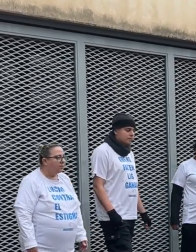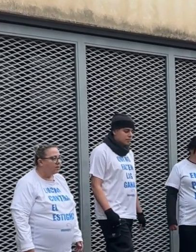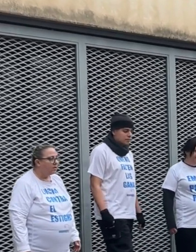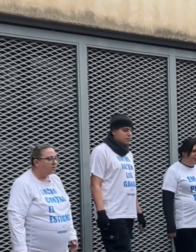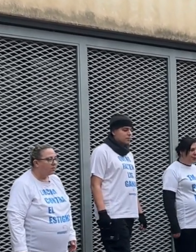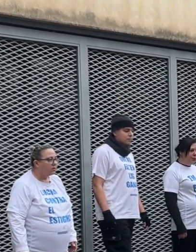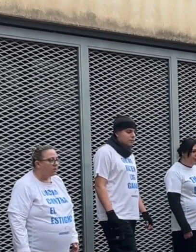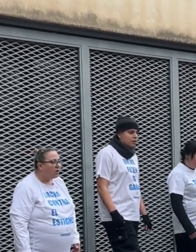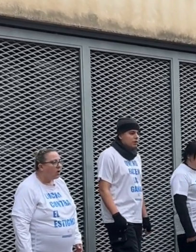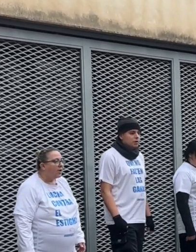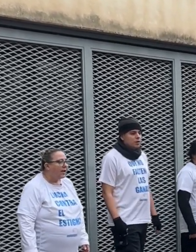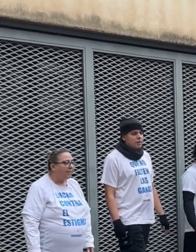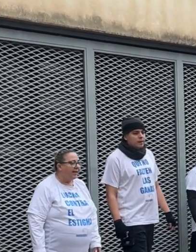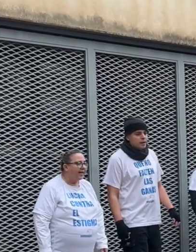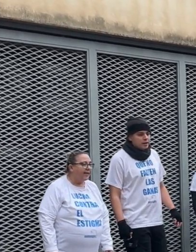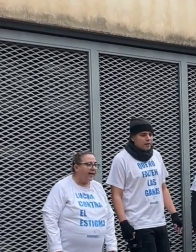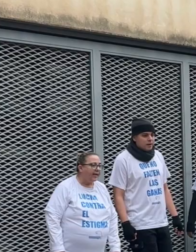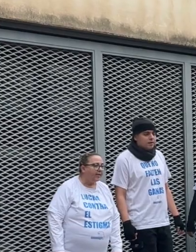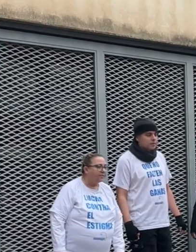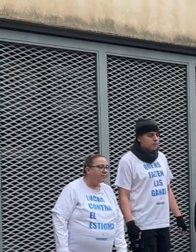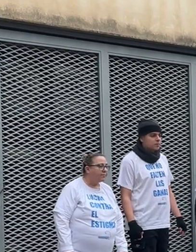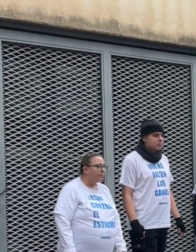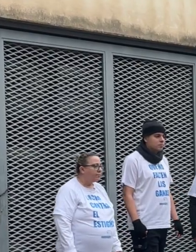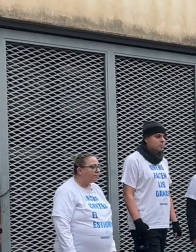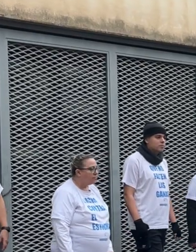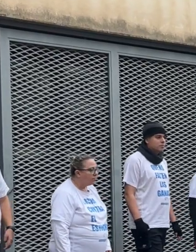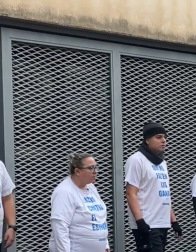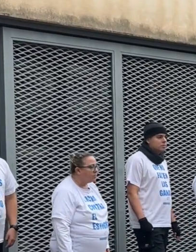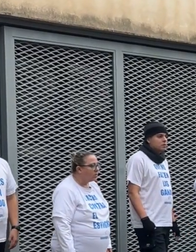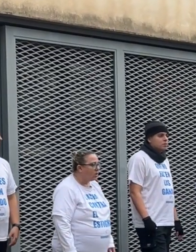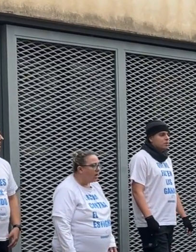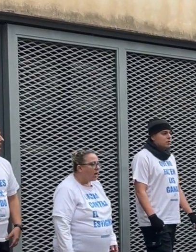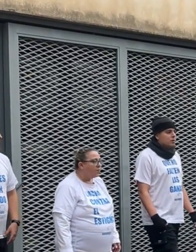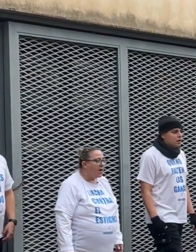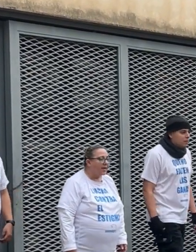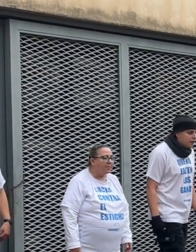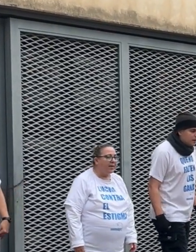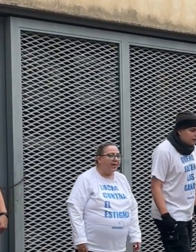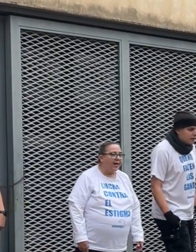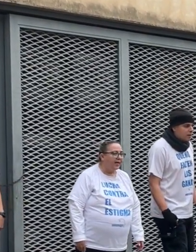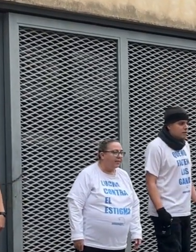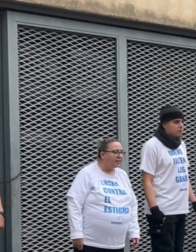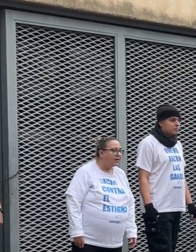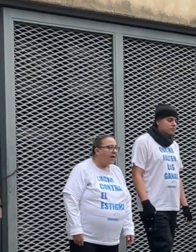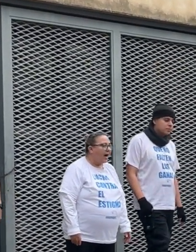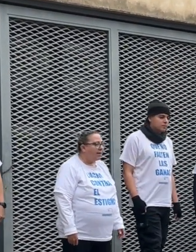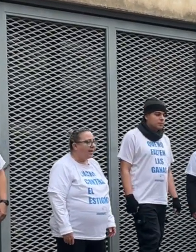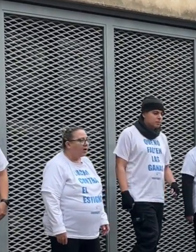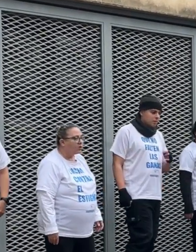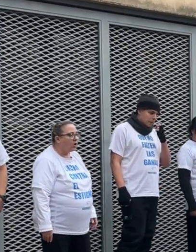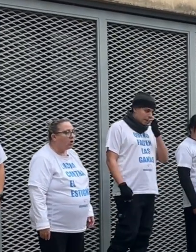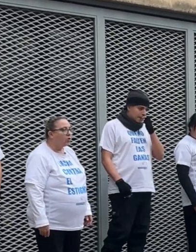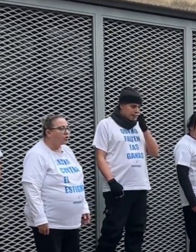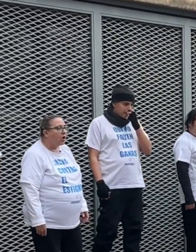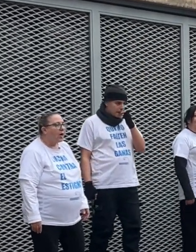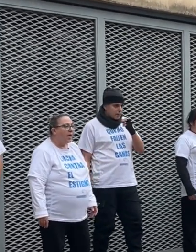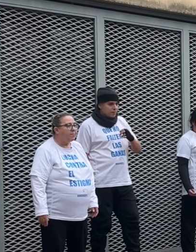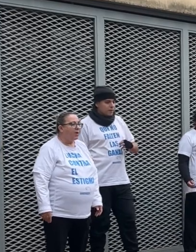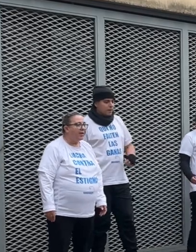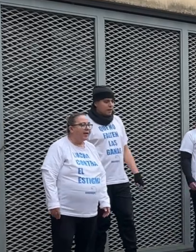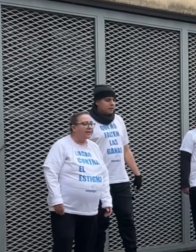ganas. Tú puedes con todo, lucha contra el estigma. Todos, abre los